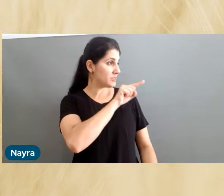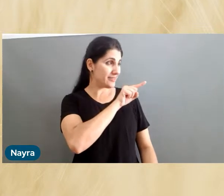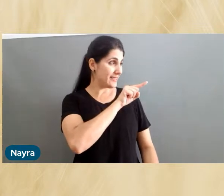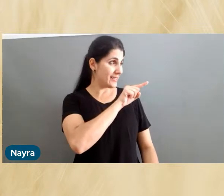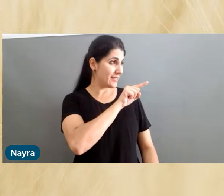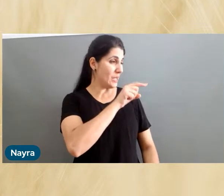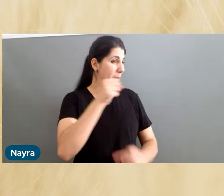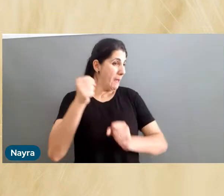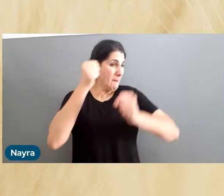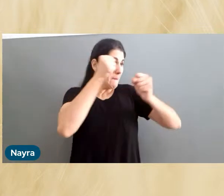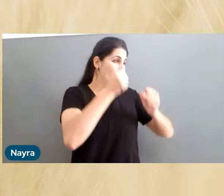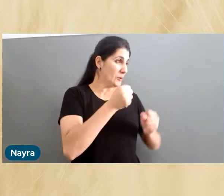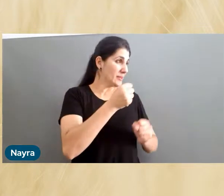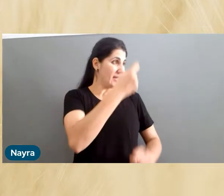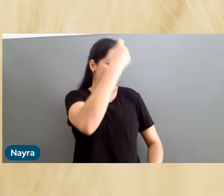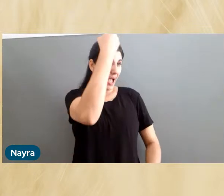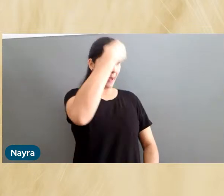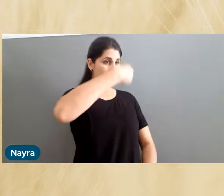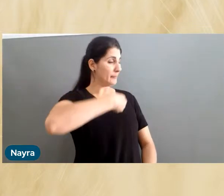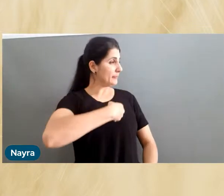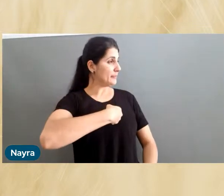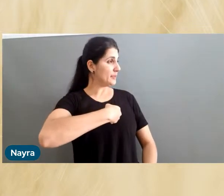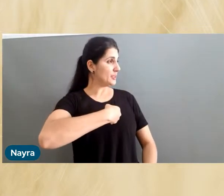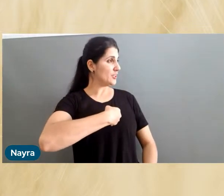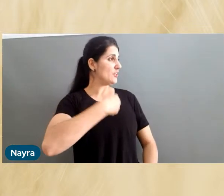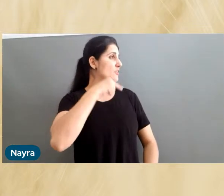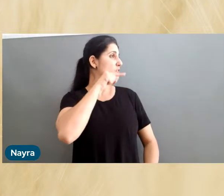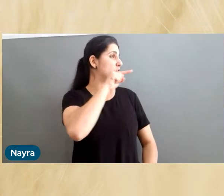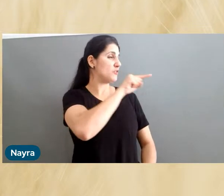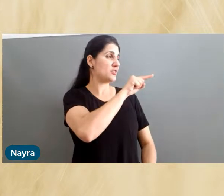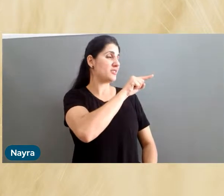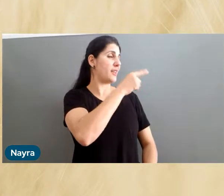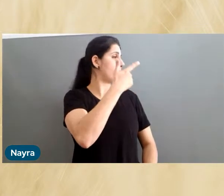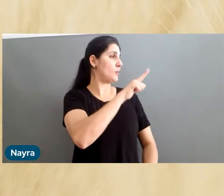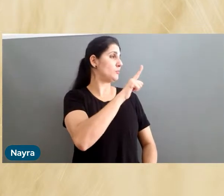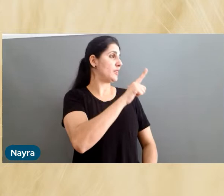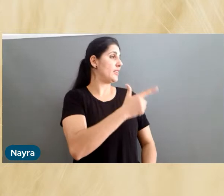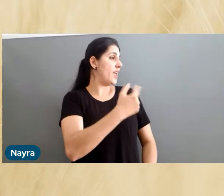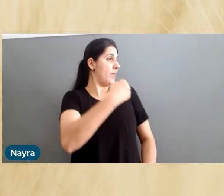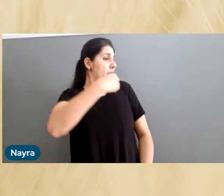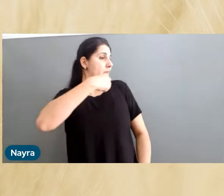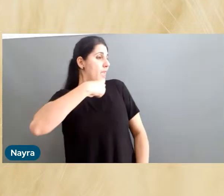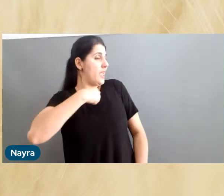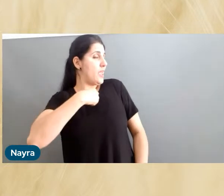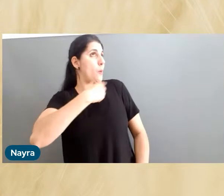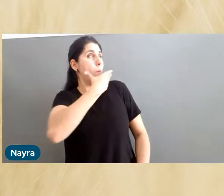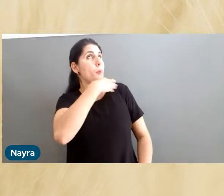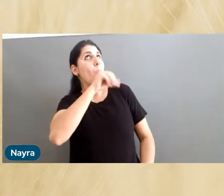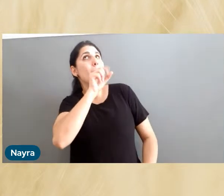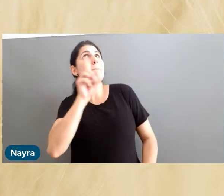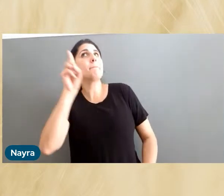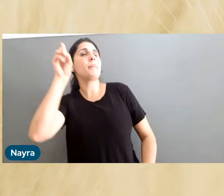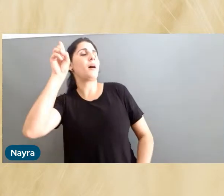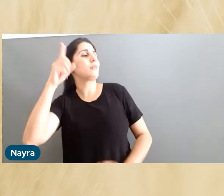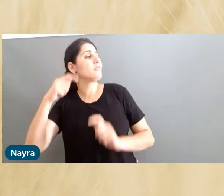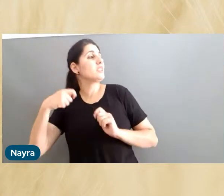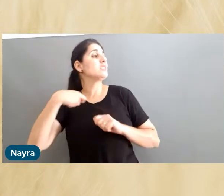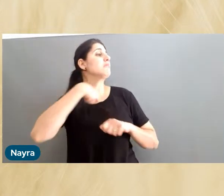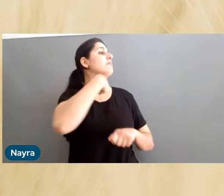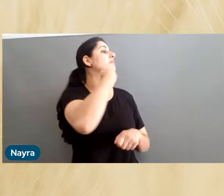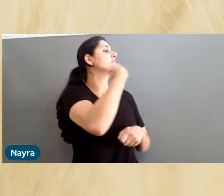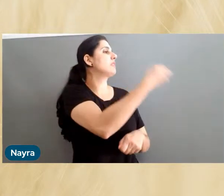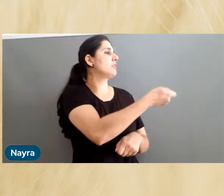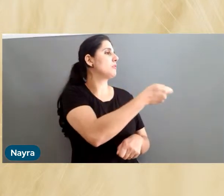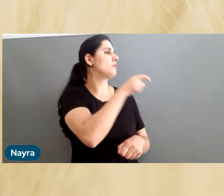tu terias sobre mim se não lhe houvesse sido concedido antes por meu Pai que está nos céus.